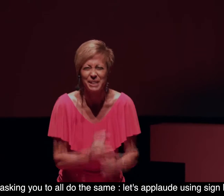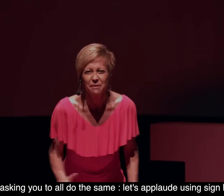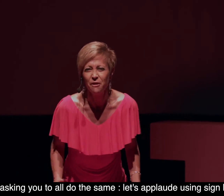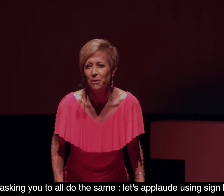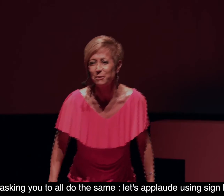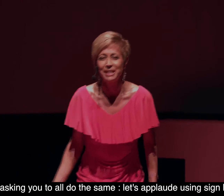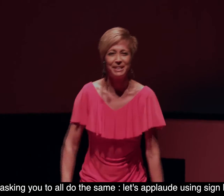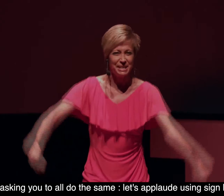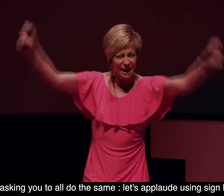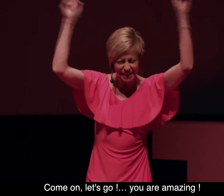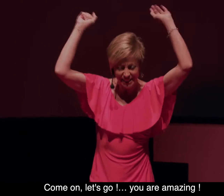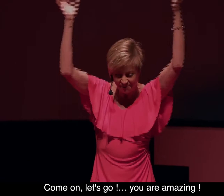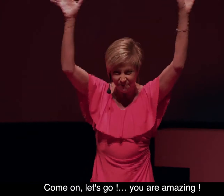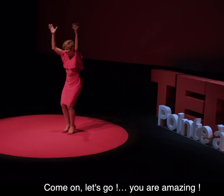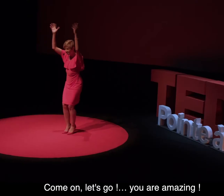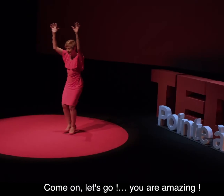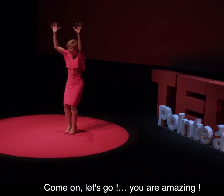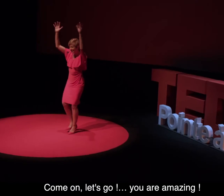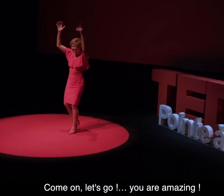très fort en langue des signes. Allez-y!